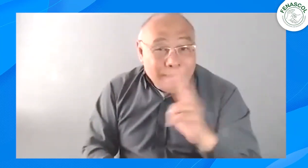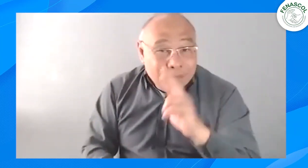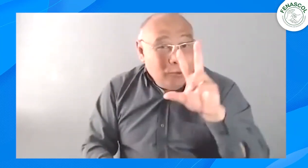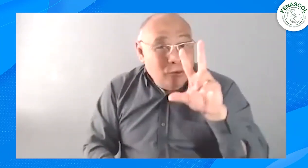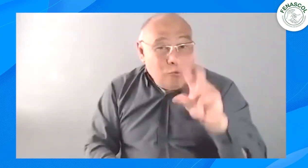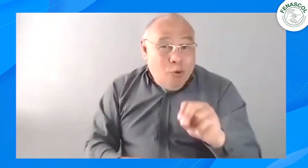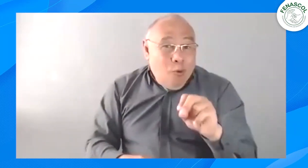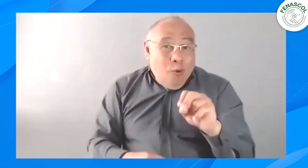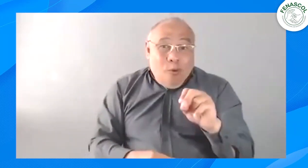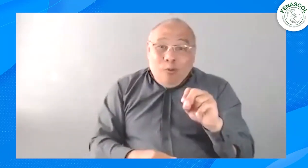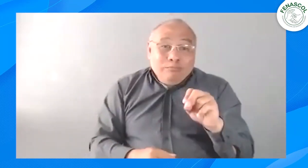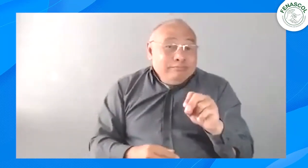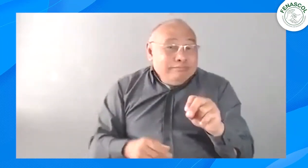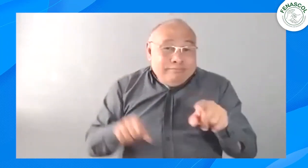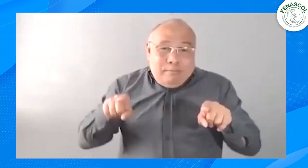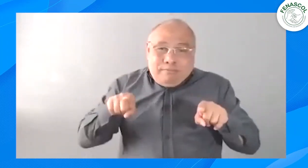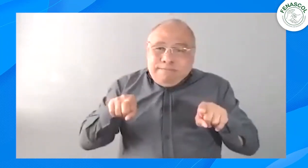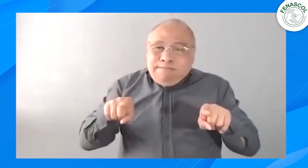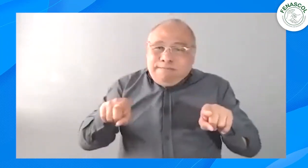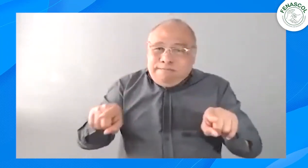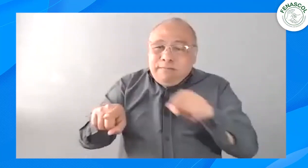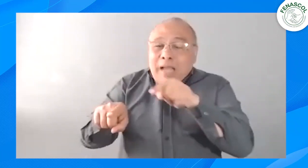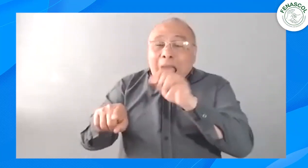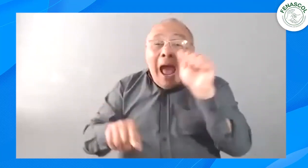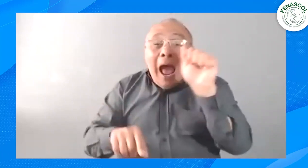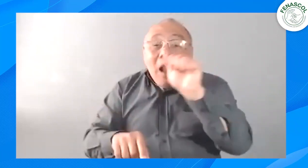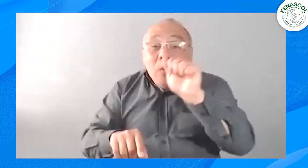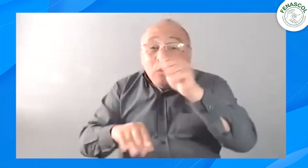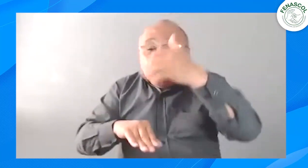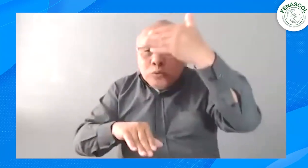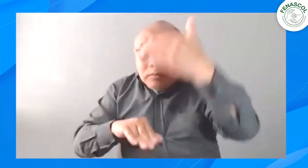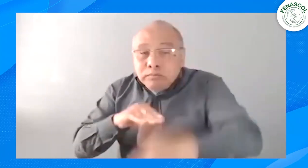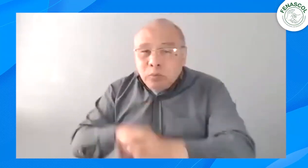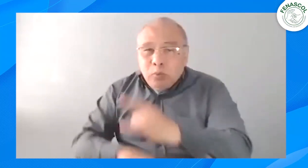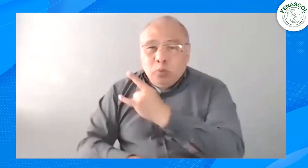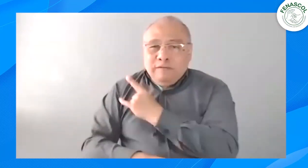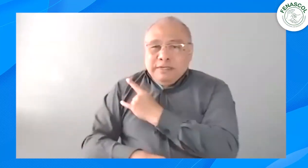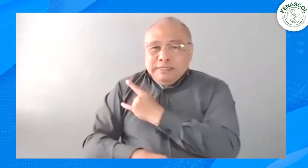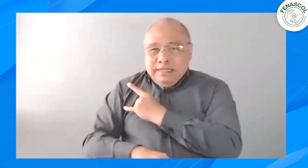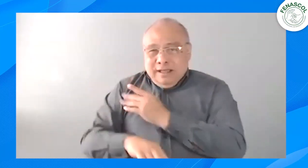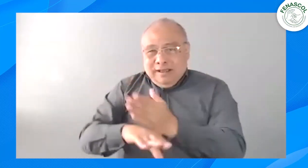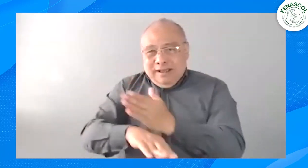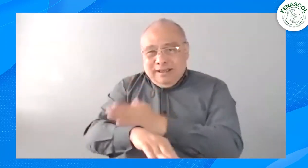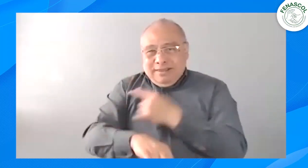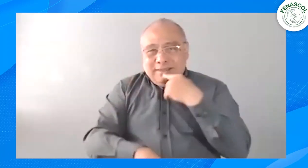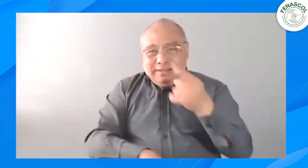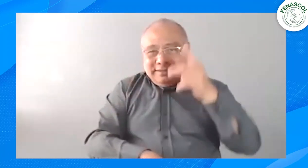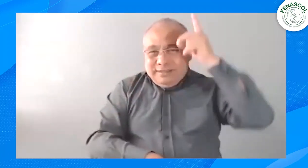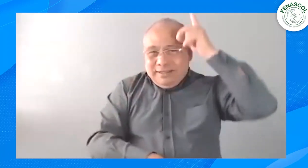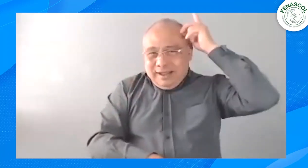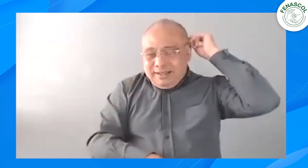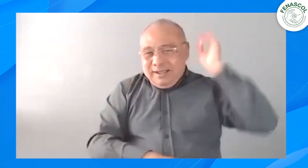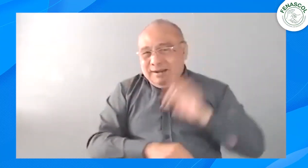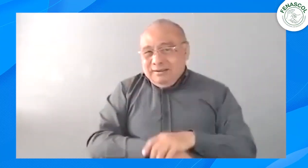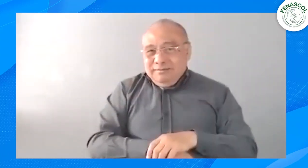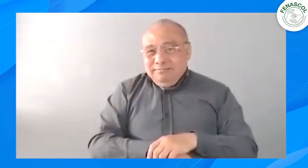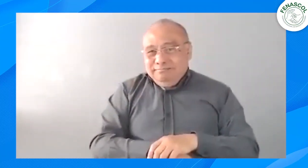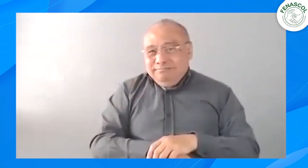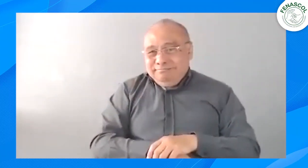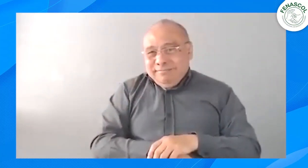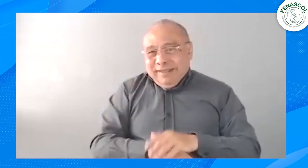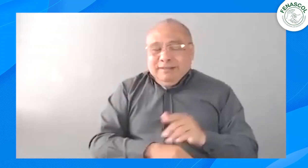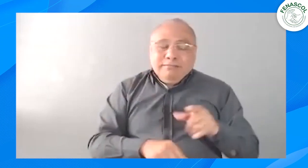pueden hacer debido a este articulado que está allí en la resolución qué pasa que los estudios de las universidades